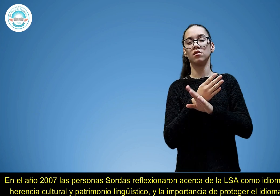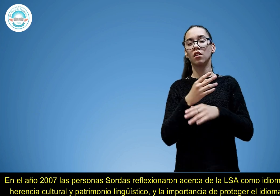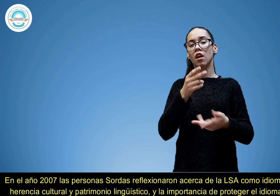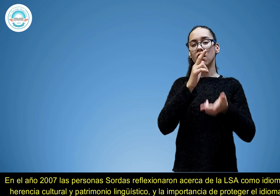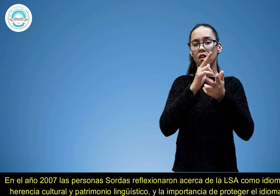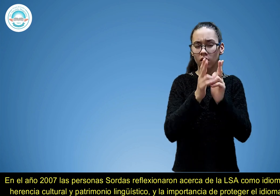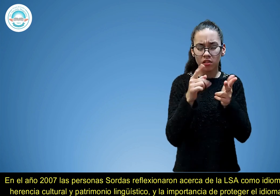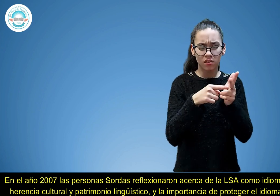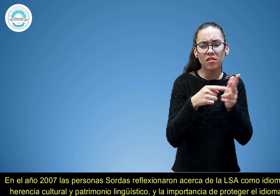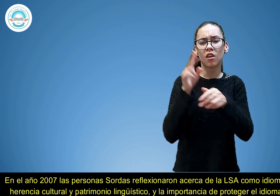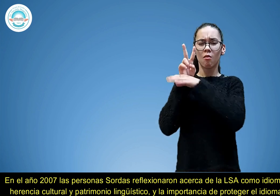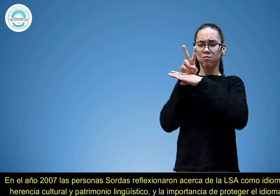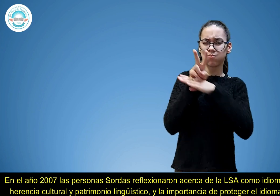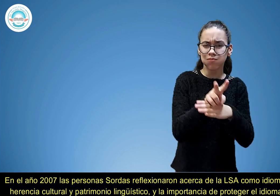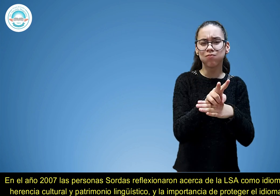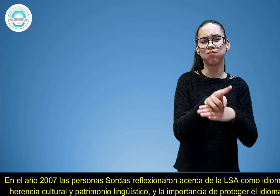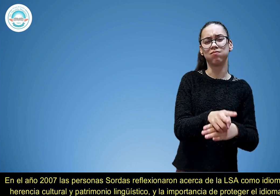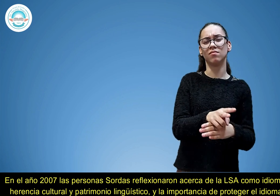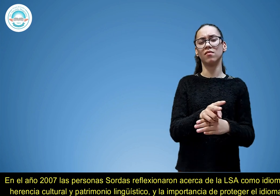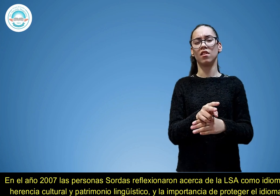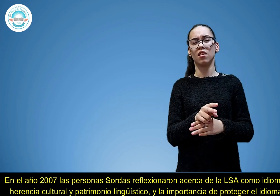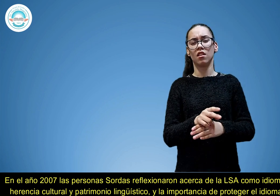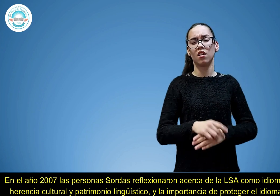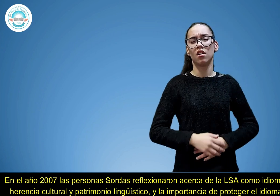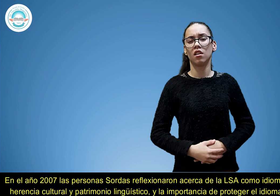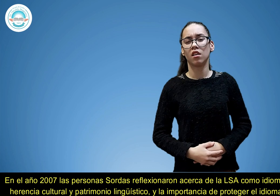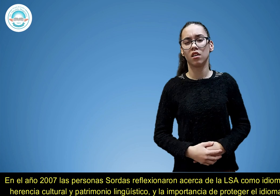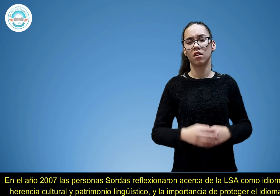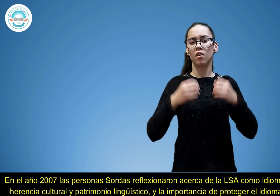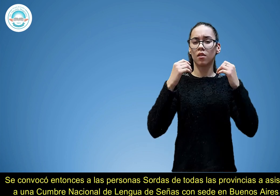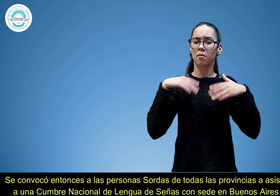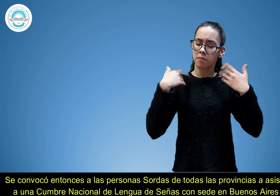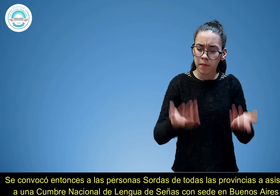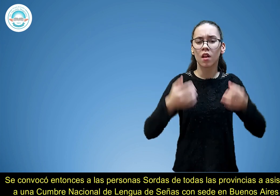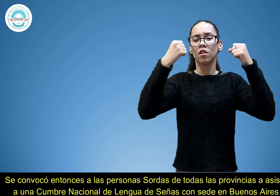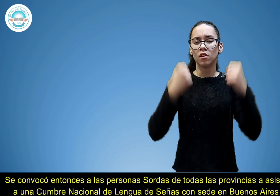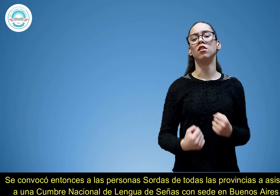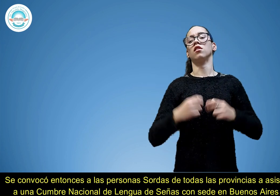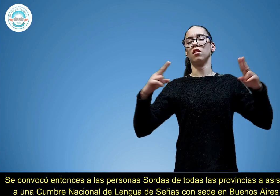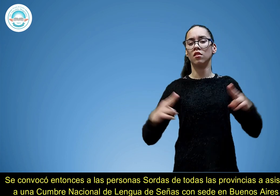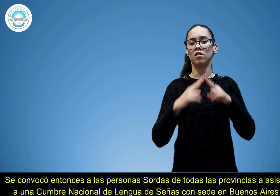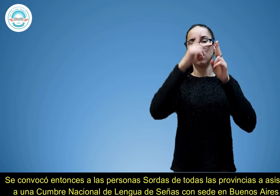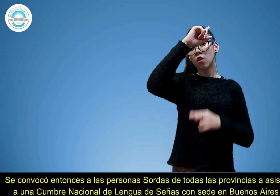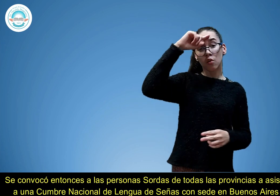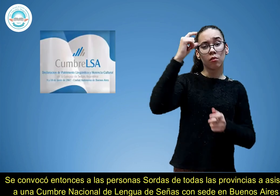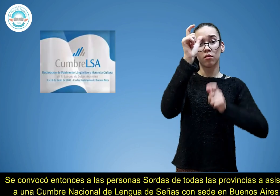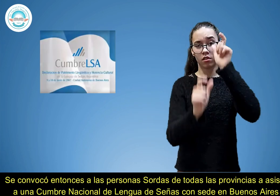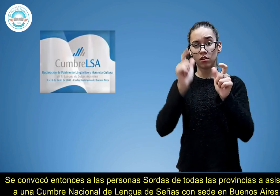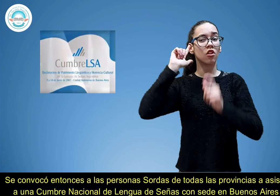de proteger el idioma. Se convocó entonces a las personas sordas de todas las provincias a